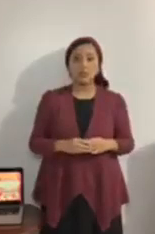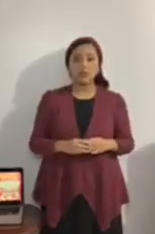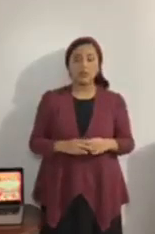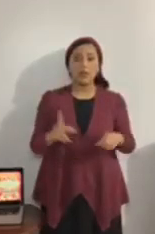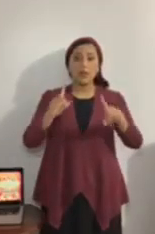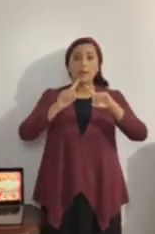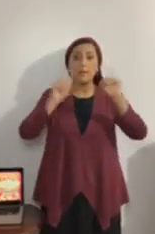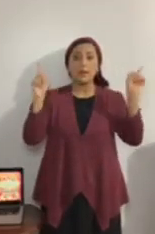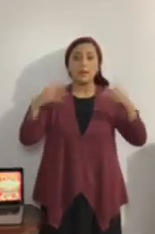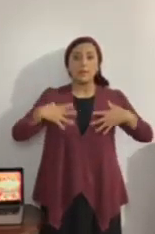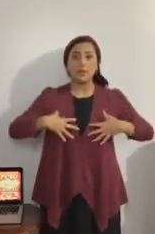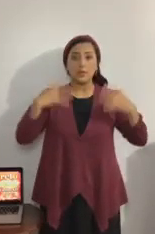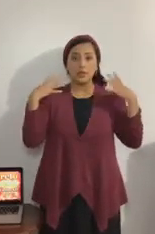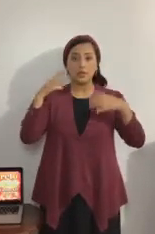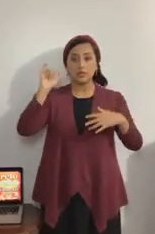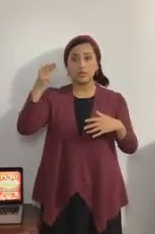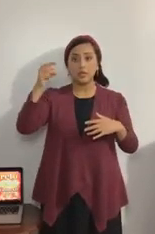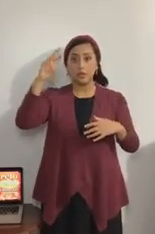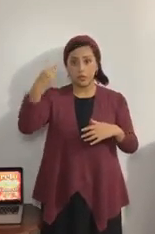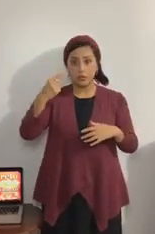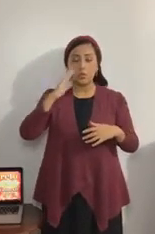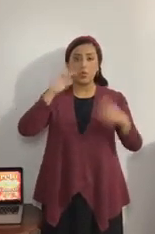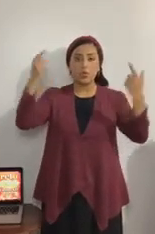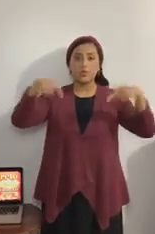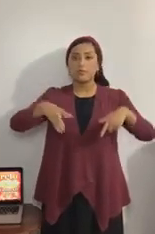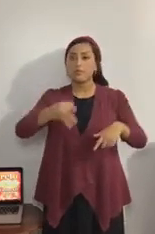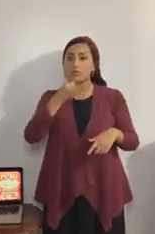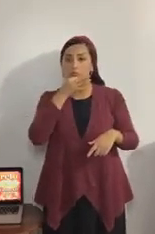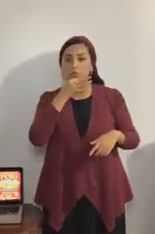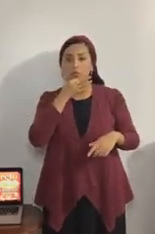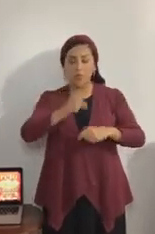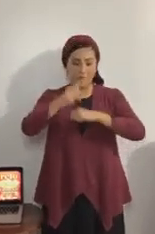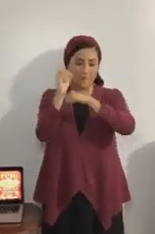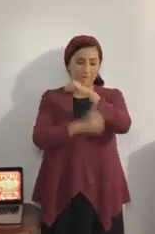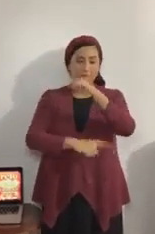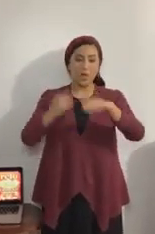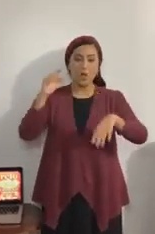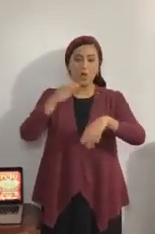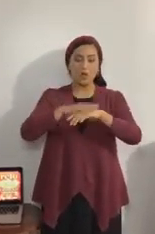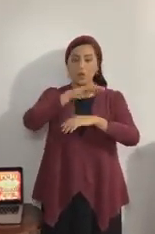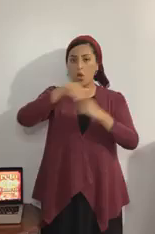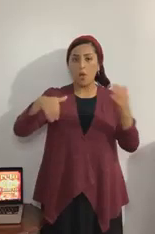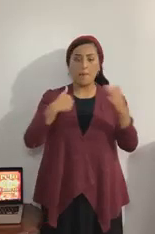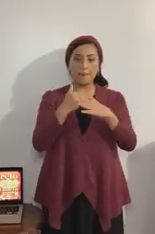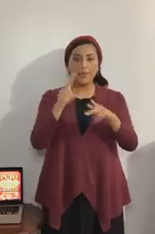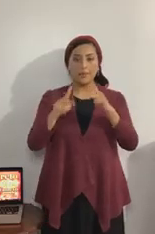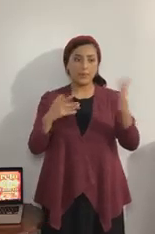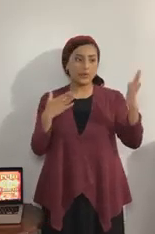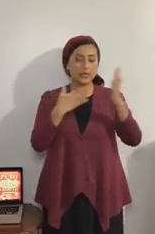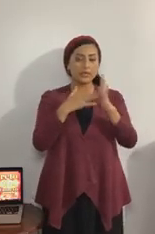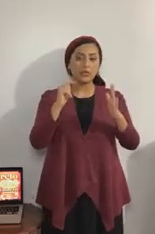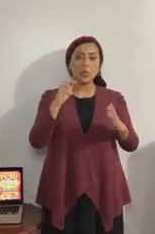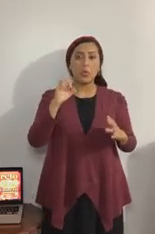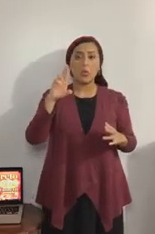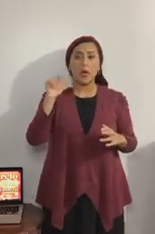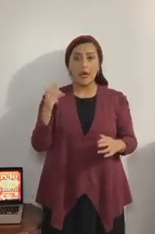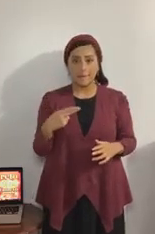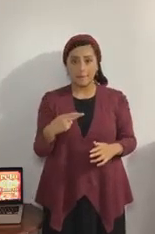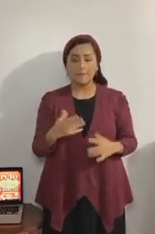la ira de Yahweh va a venir y va a caer sobre todos los adversarios de la Torah. Entonces, la pregunta